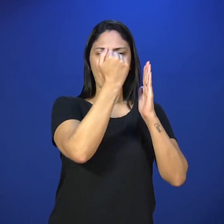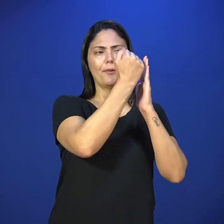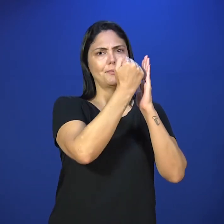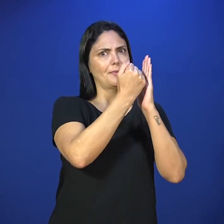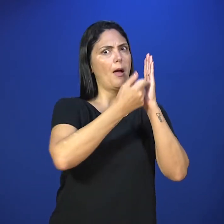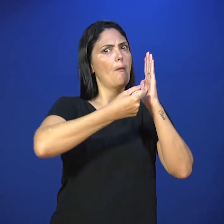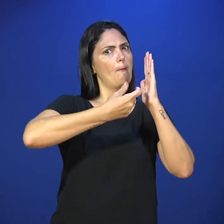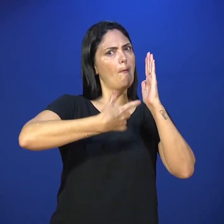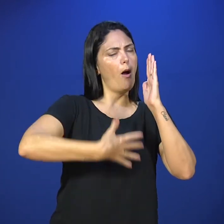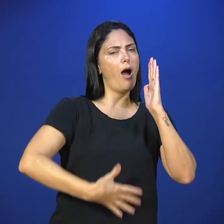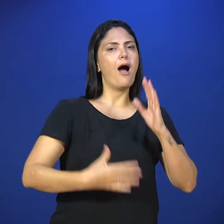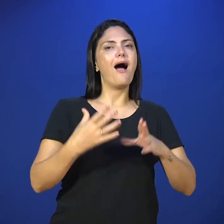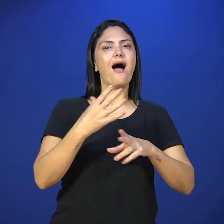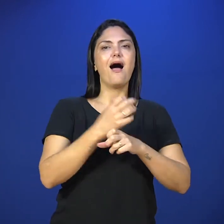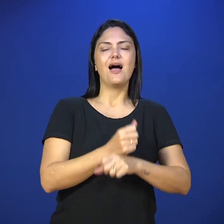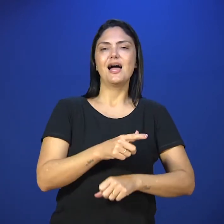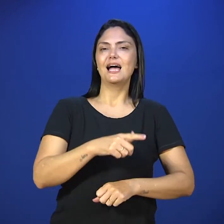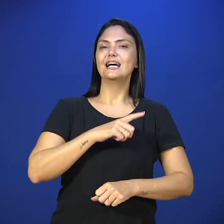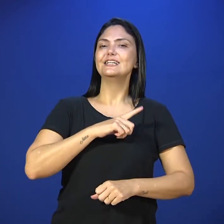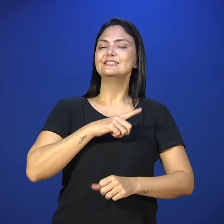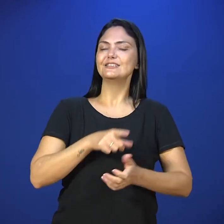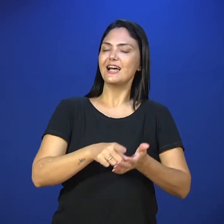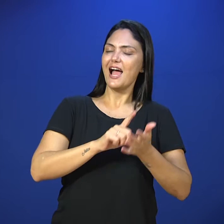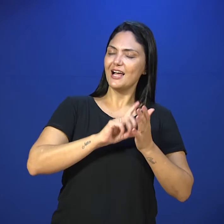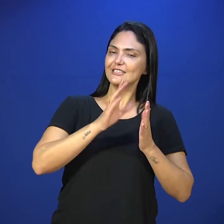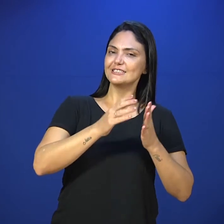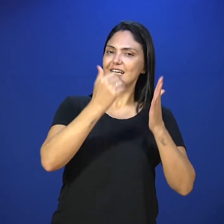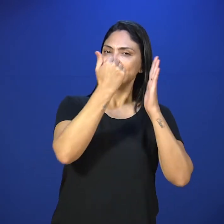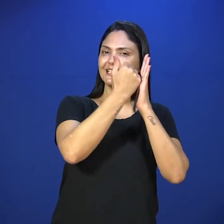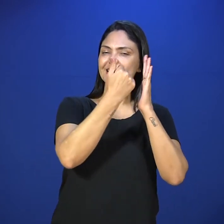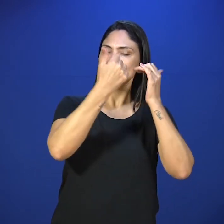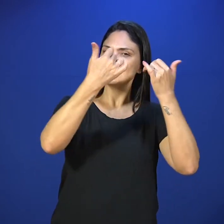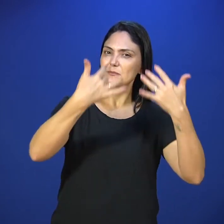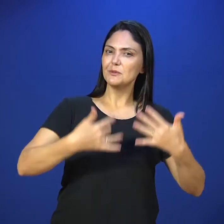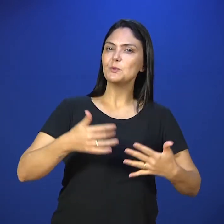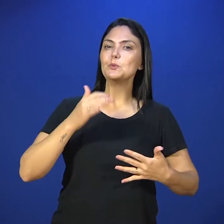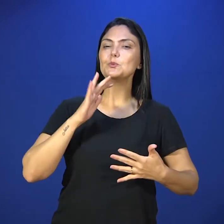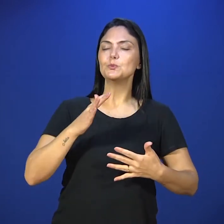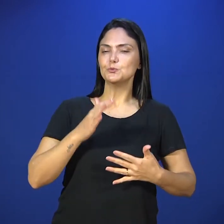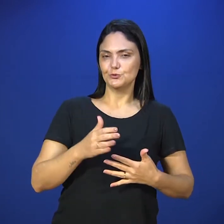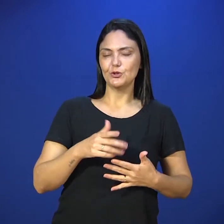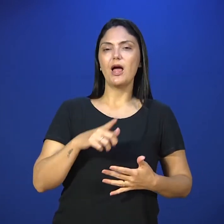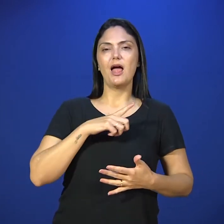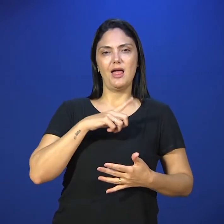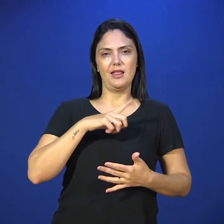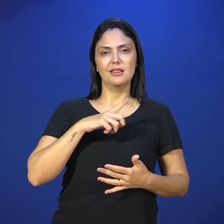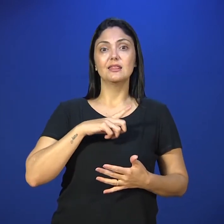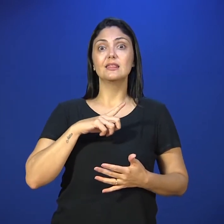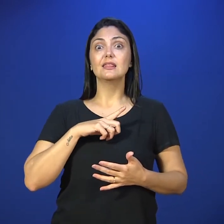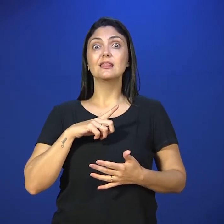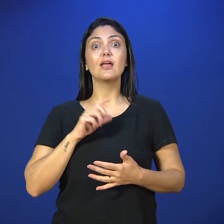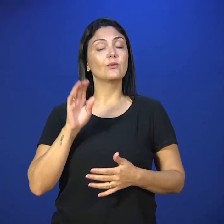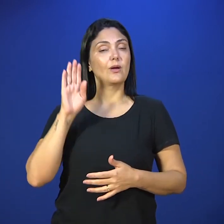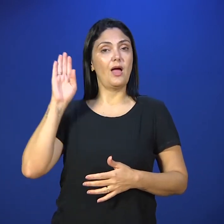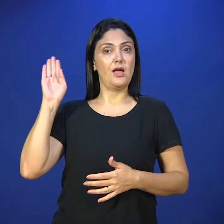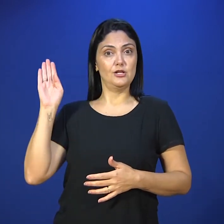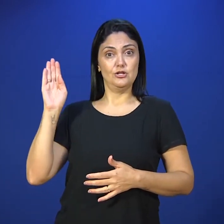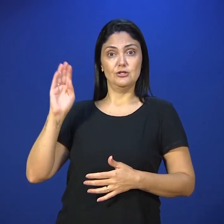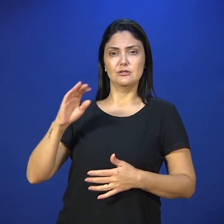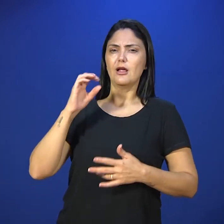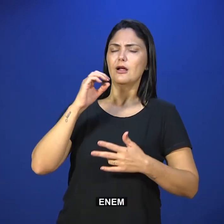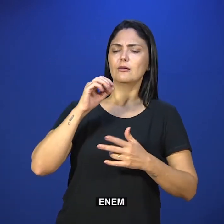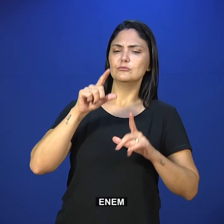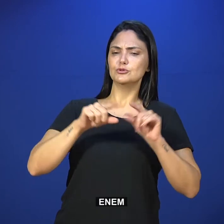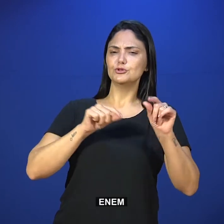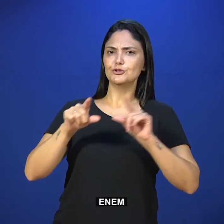decrescente da média das notas obtidas na classificação, considerando a média das notas obtidas pelo candidato nos